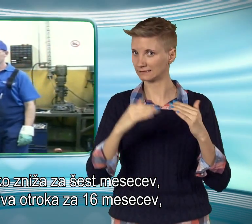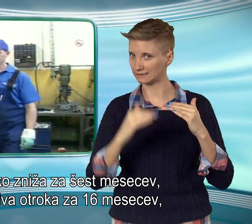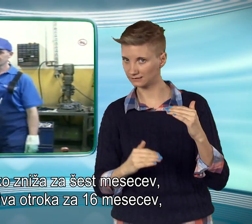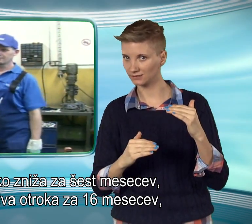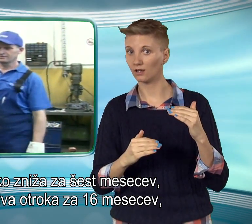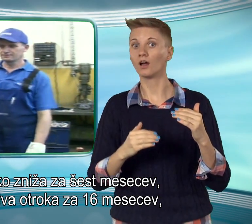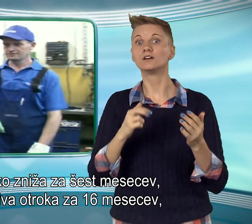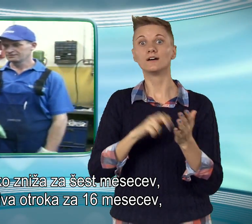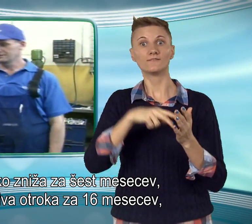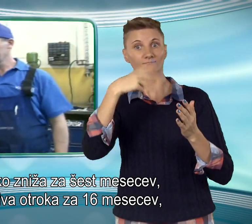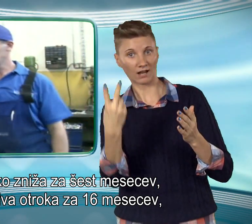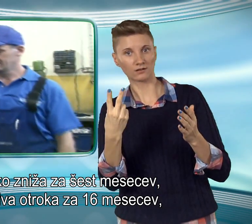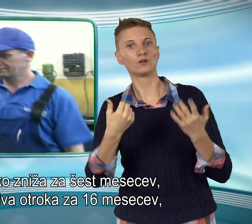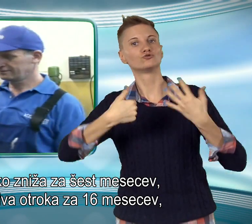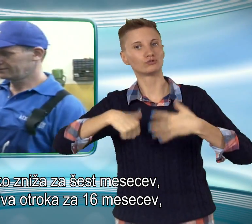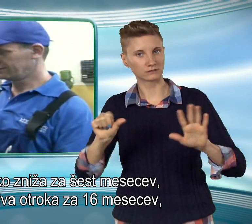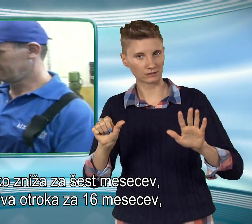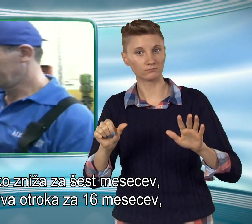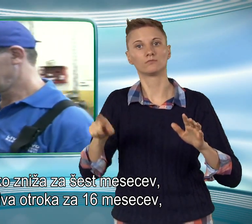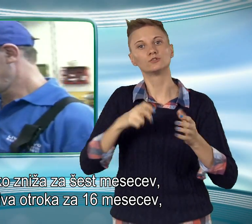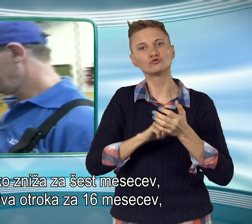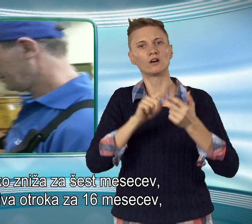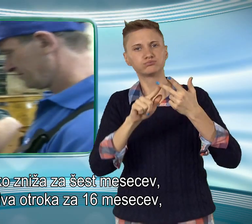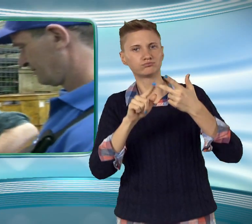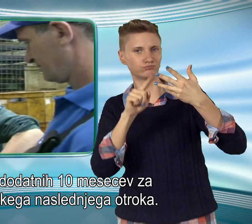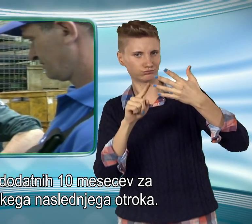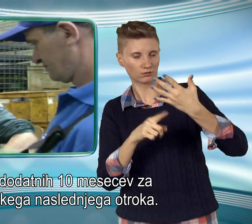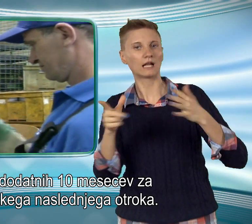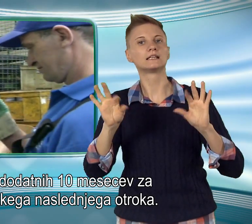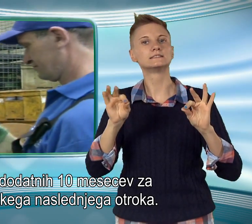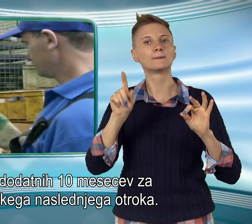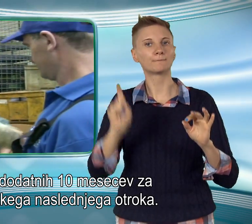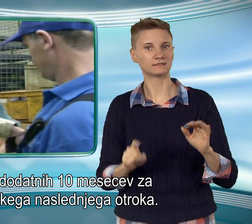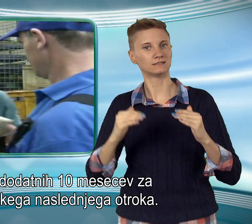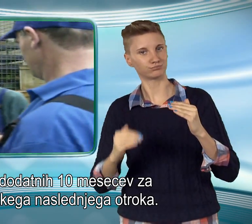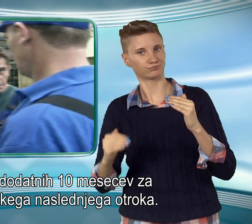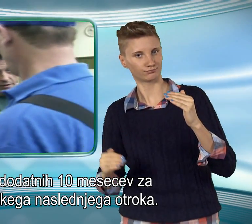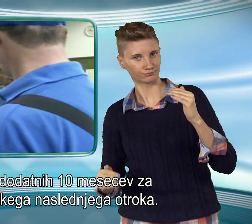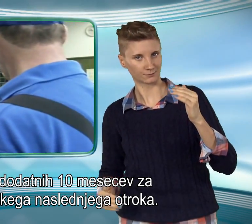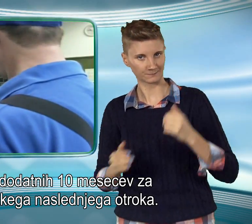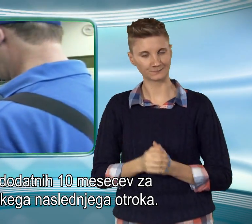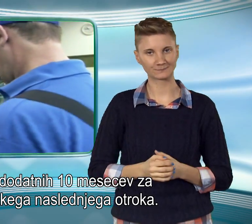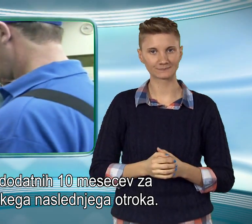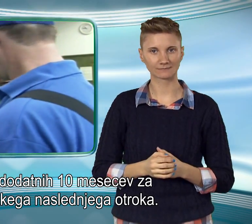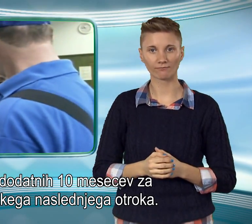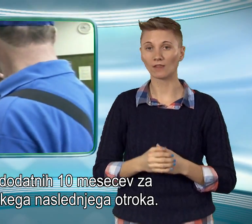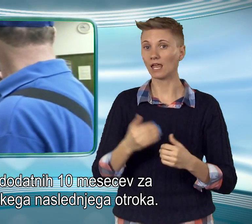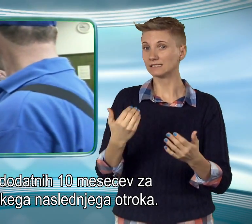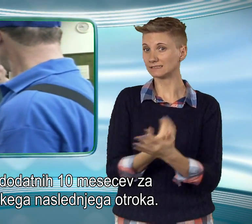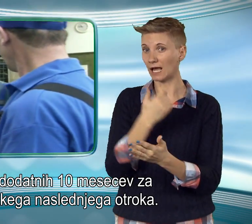mesecev, za 2 otroka za 16 mesecev in dodatnih 10 mesecev za vsakega naslednjega otroka. Za